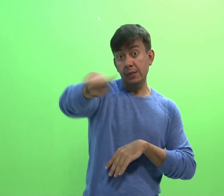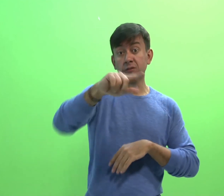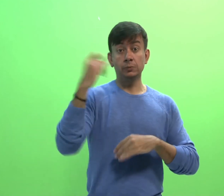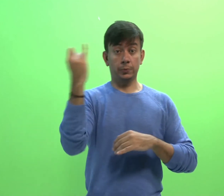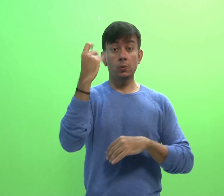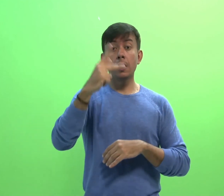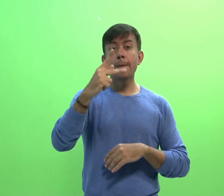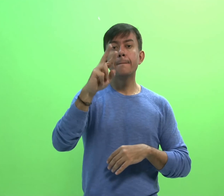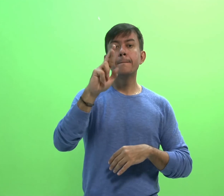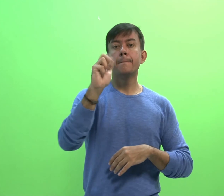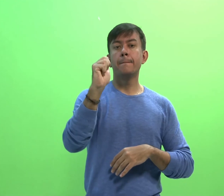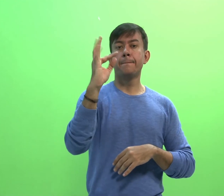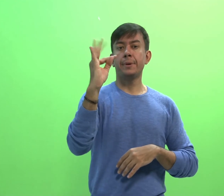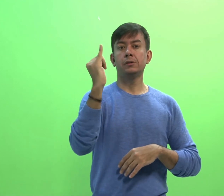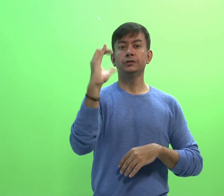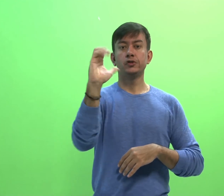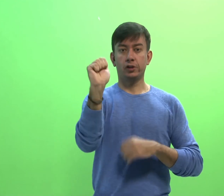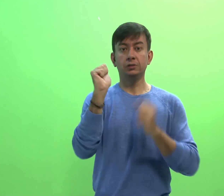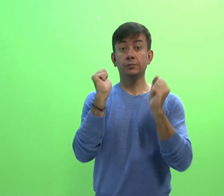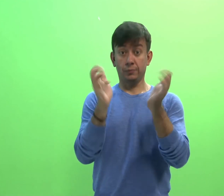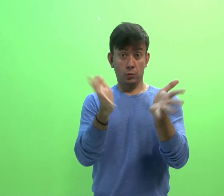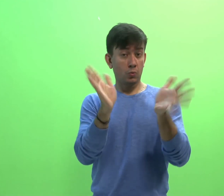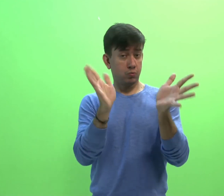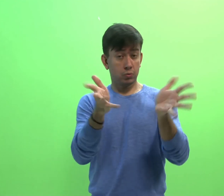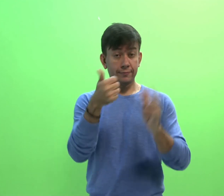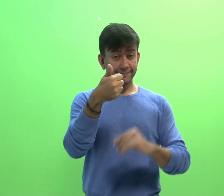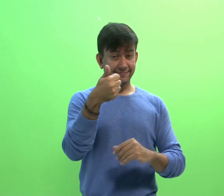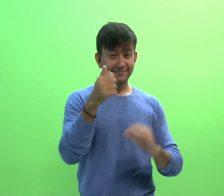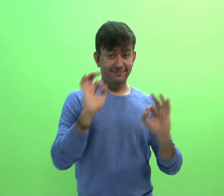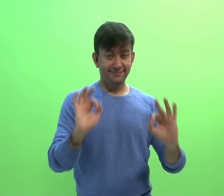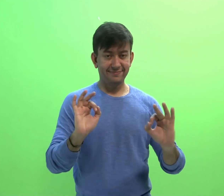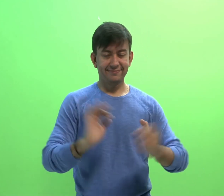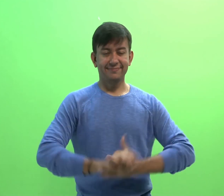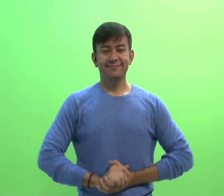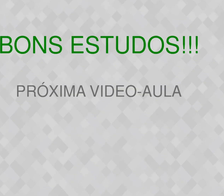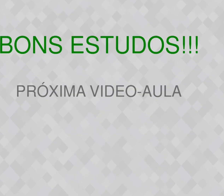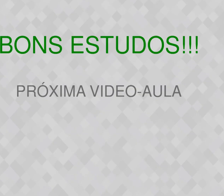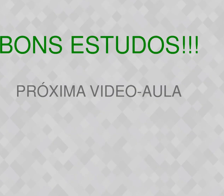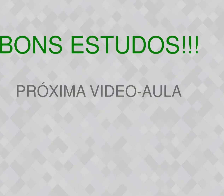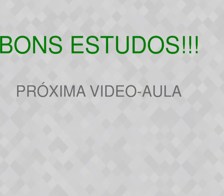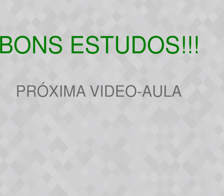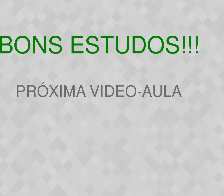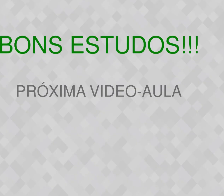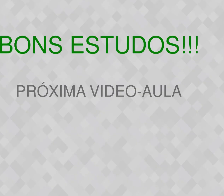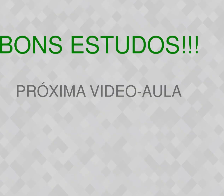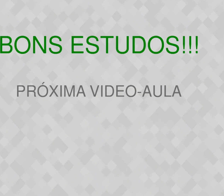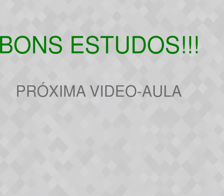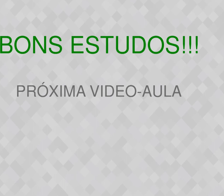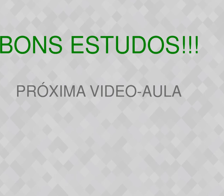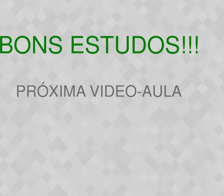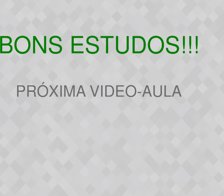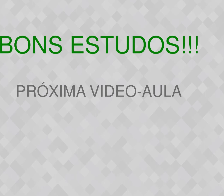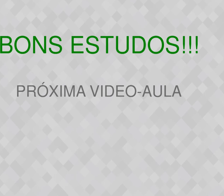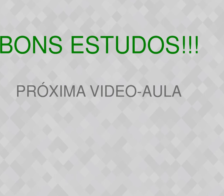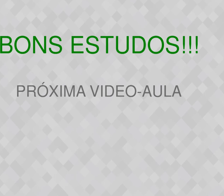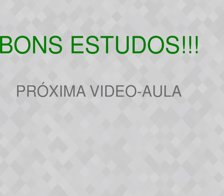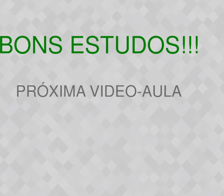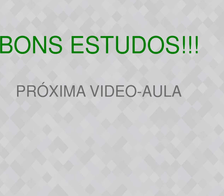orientação e qual a expressão, se tiver a expressão no manual. E vocês vão treinar. É importante que vocês tenham a prática da